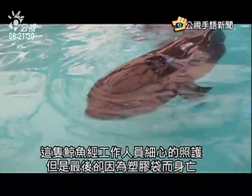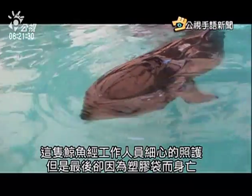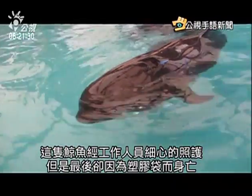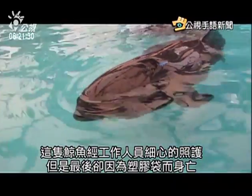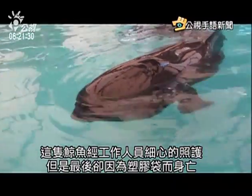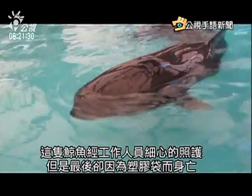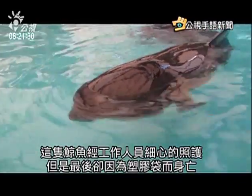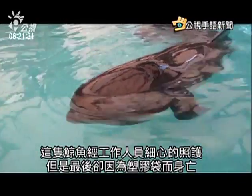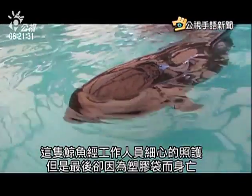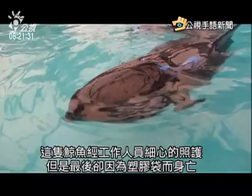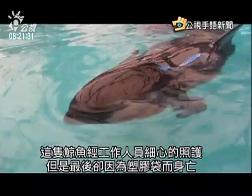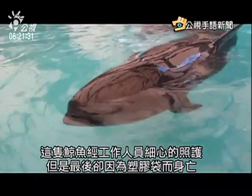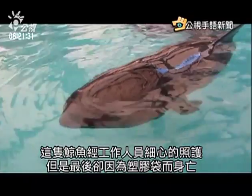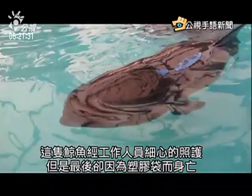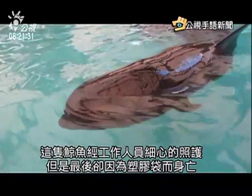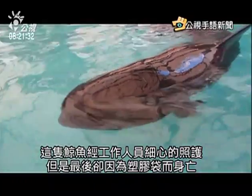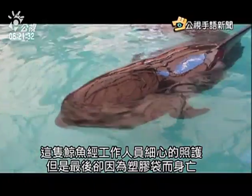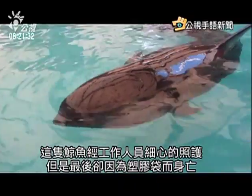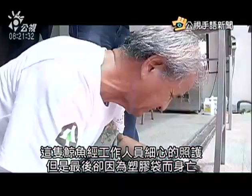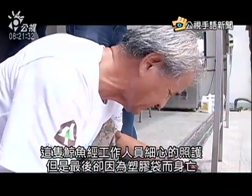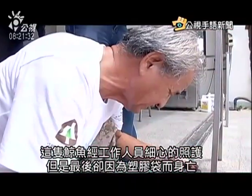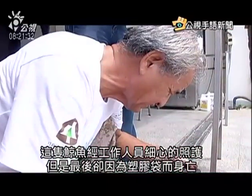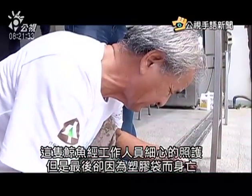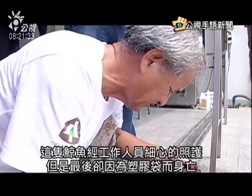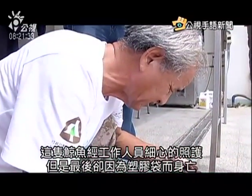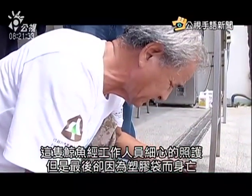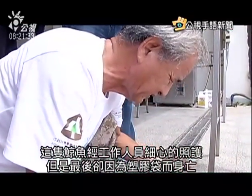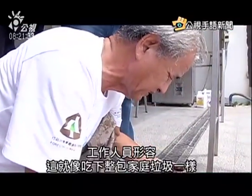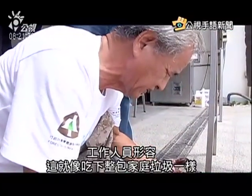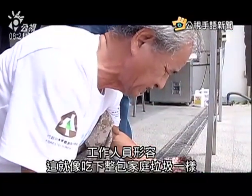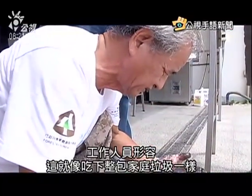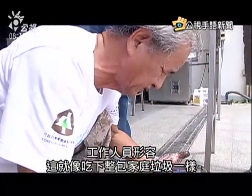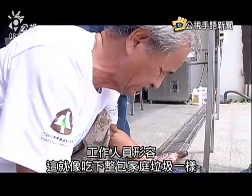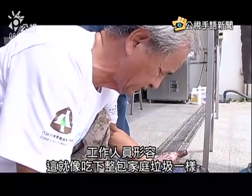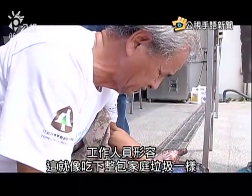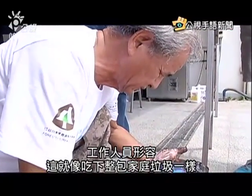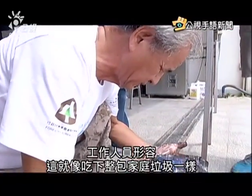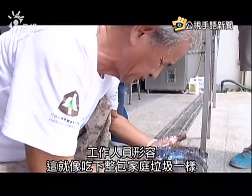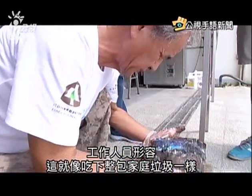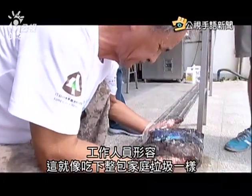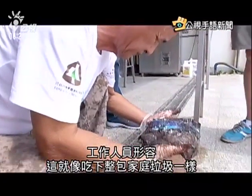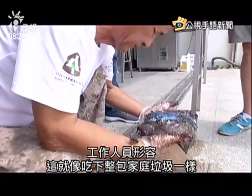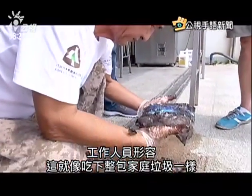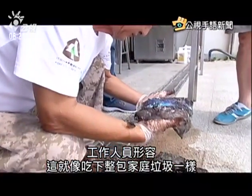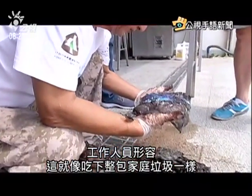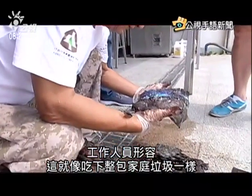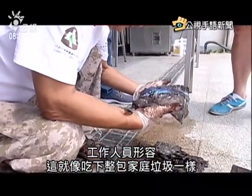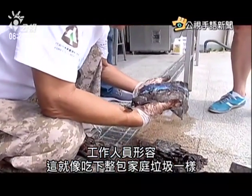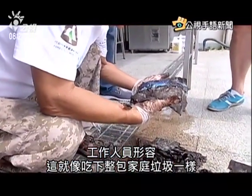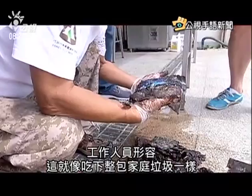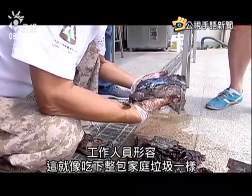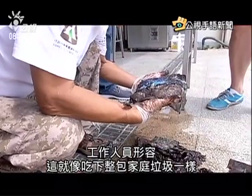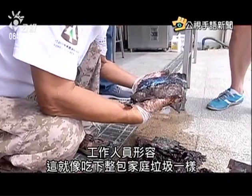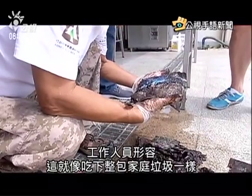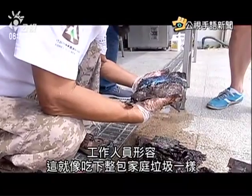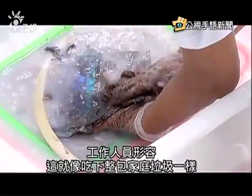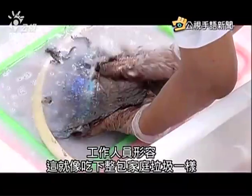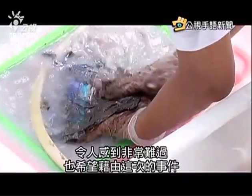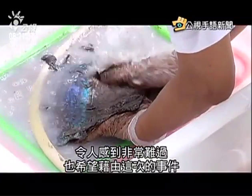护，但是最后却因为塑胶袋而身亡。工作人员形容，这就像吃下整包家庭垃圾一样，令人感到非